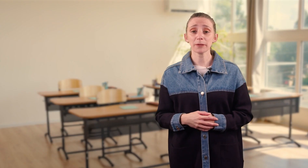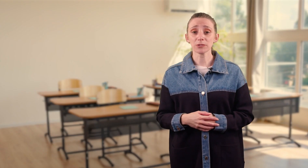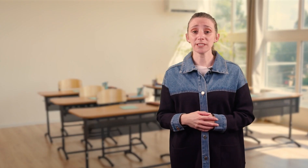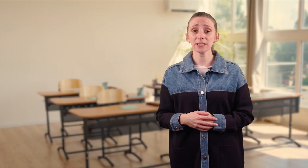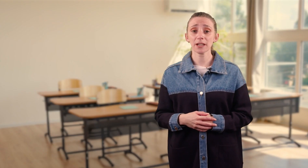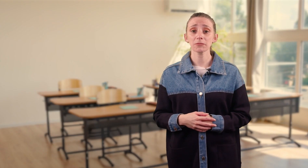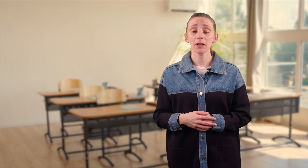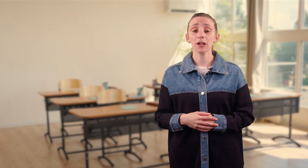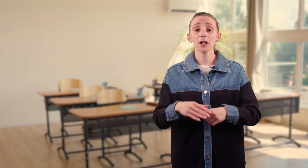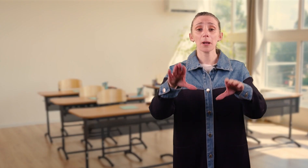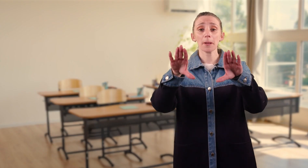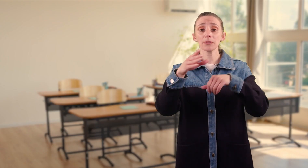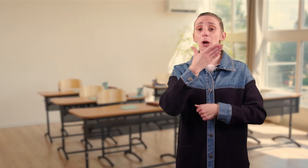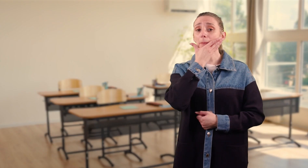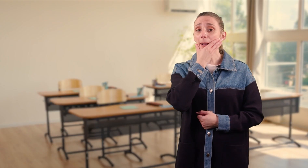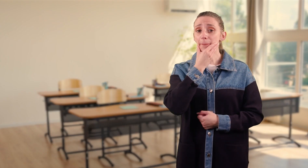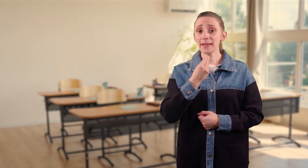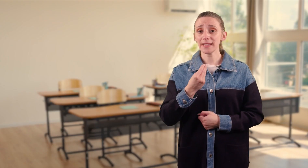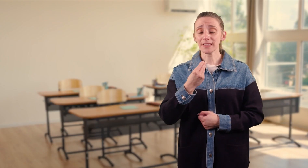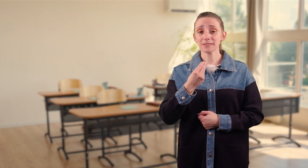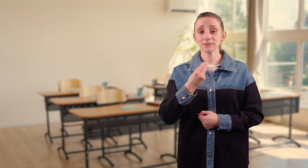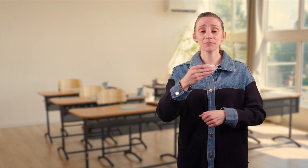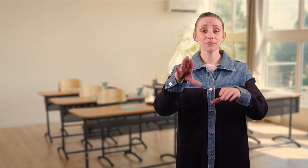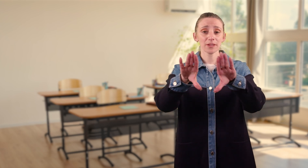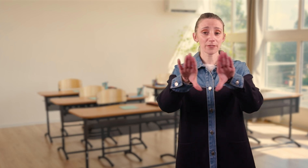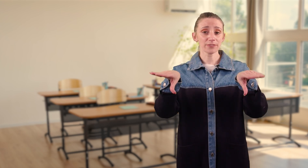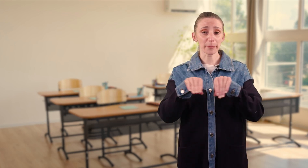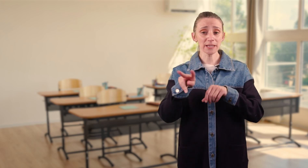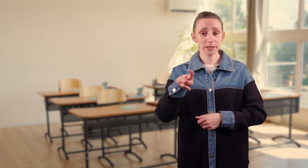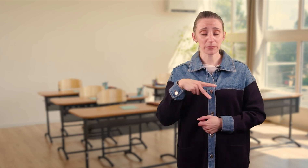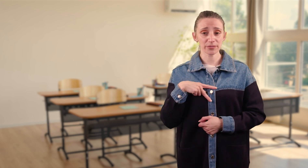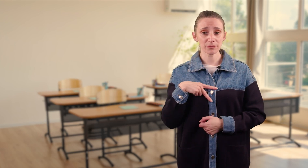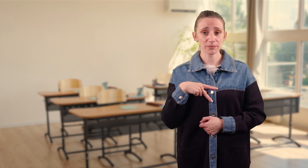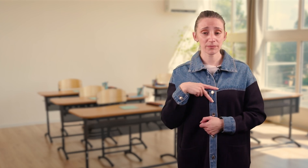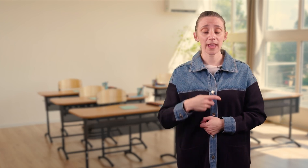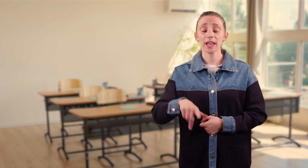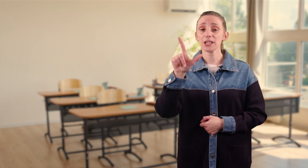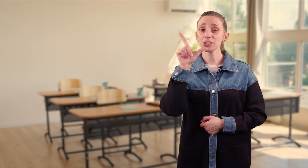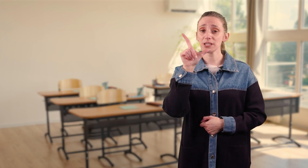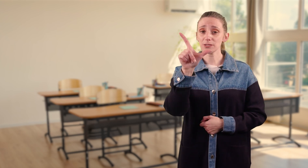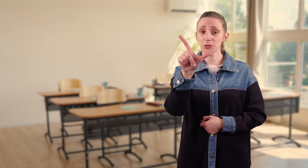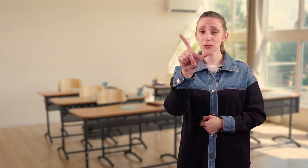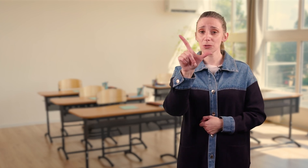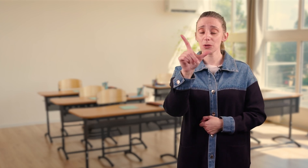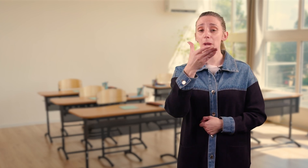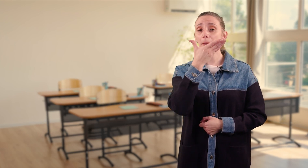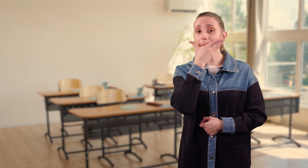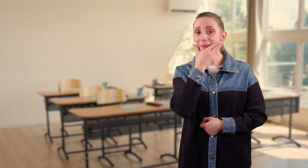également dire dans ma belle famille, j'ai 2